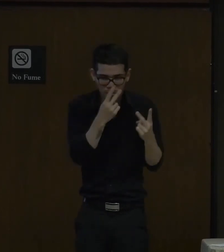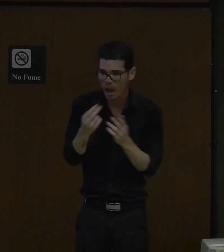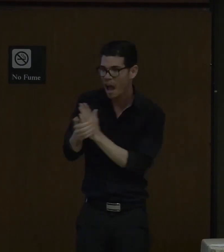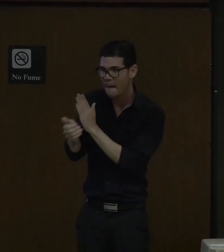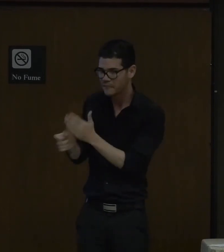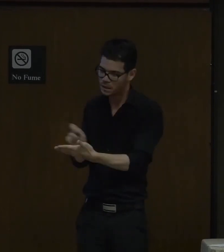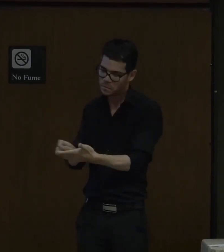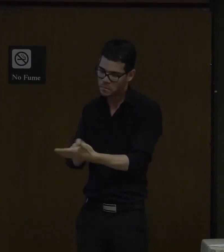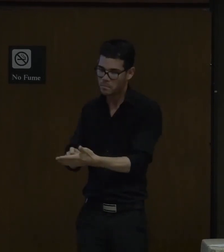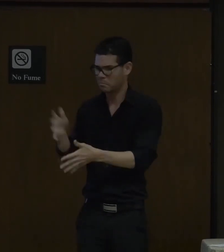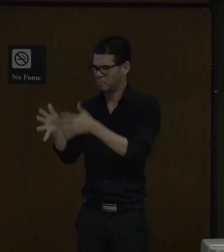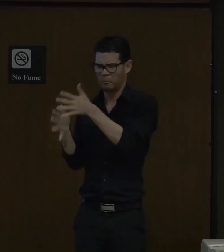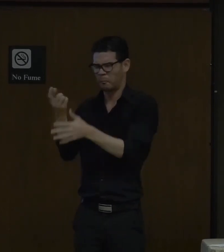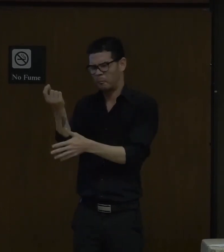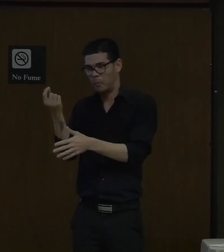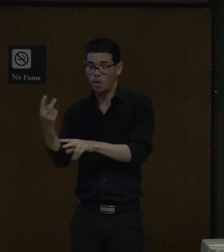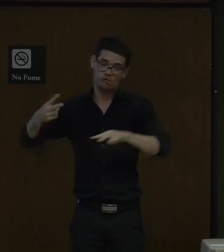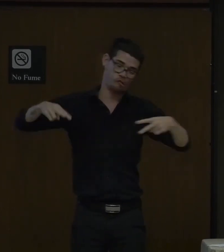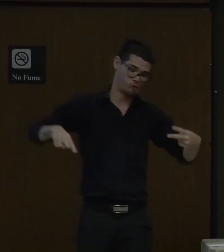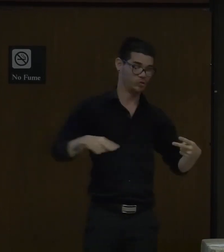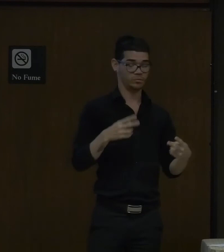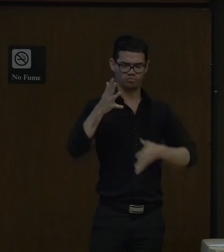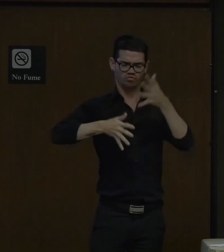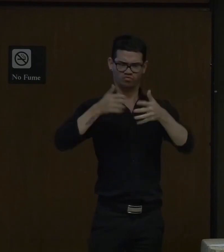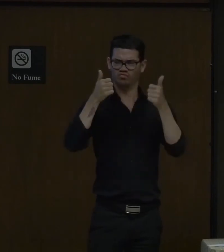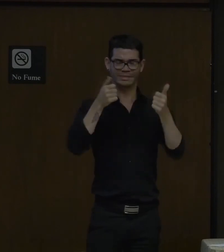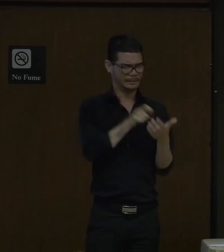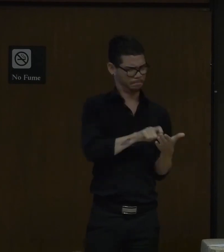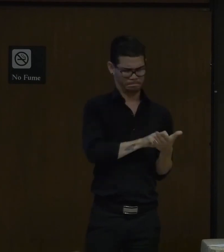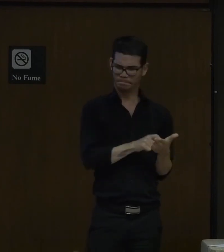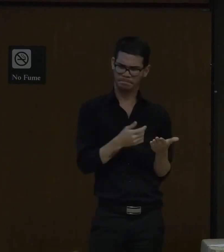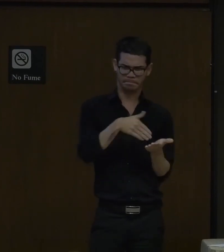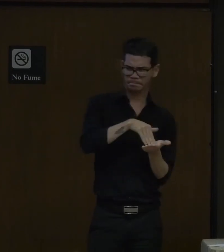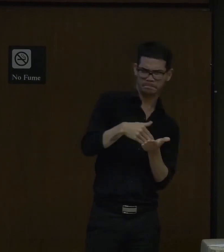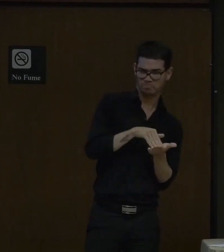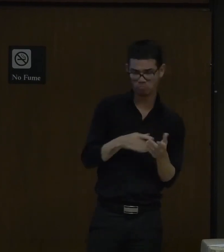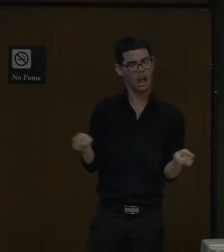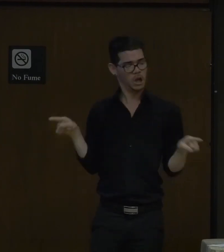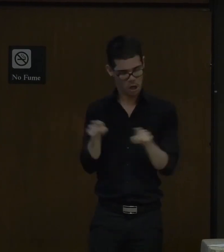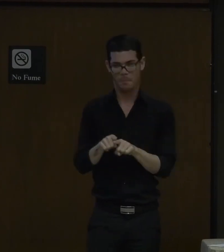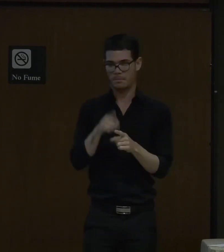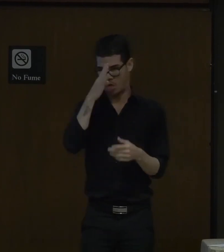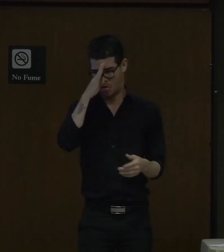que a lo mejor han aprendido la lengua de señas un poco más tarde también producen este mismo efecto.